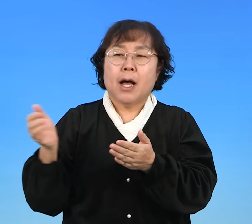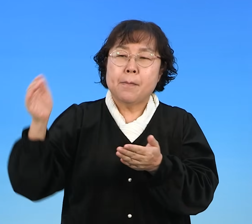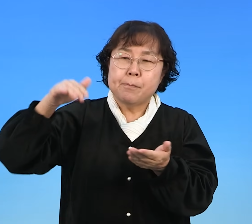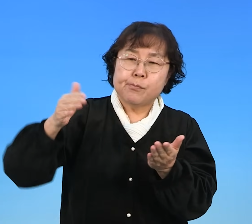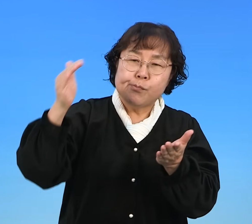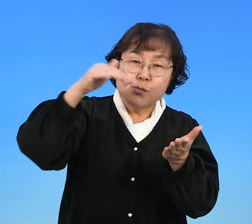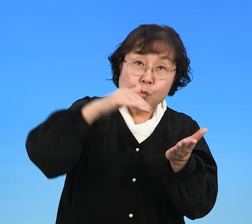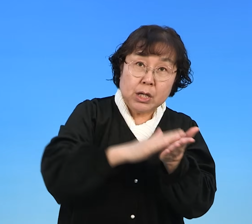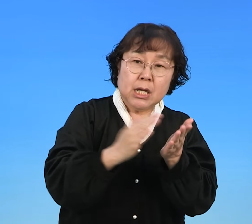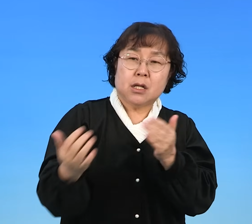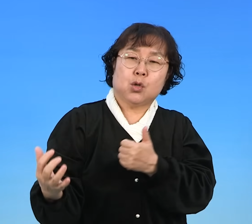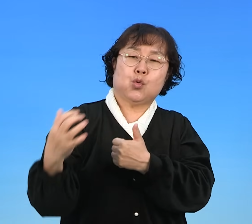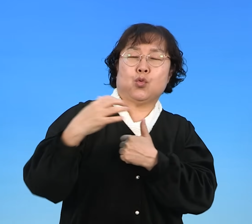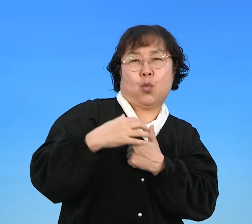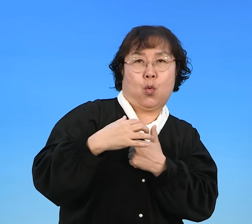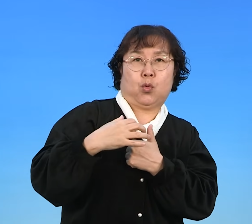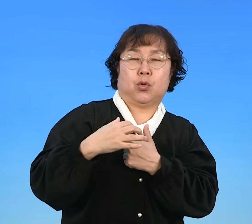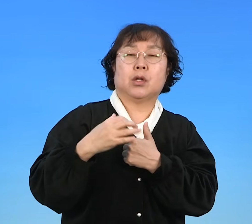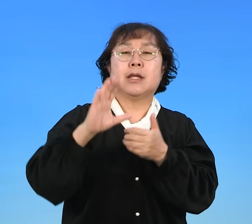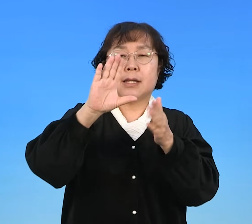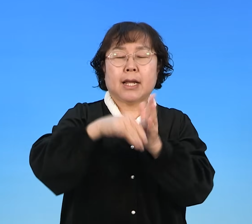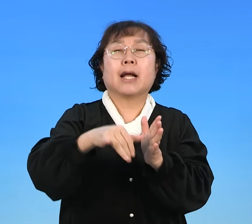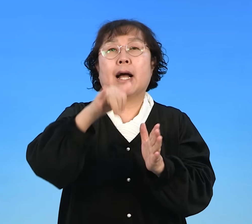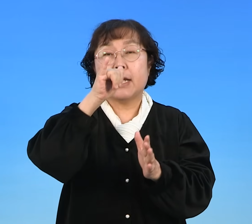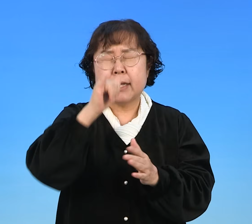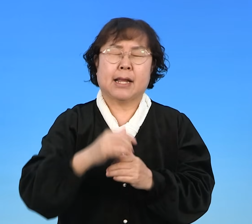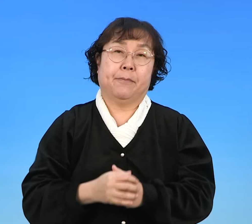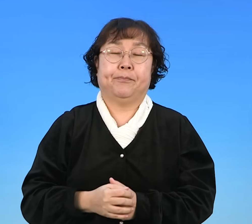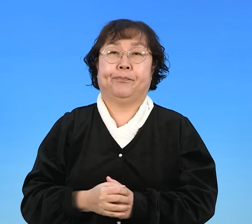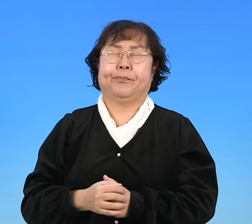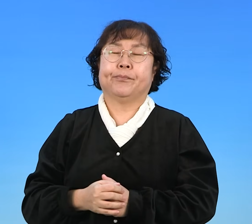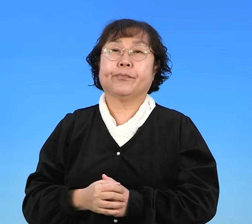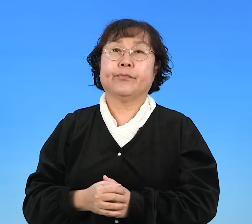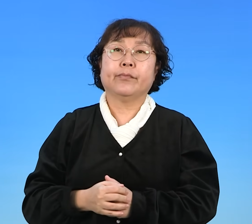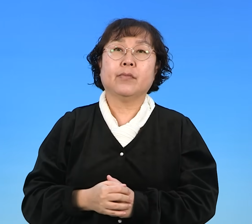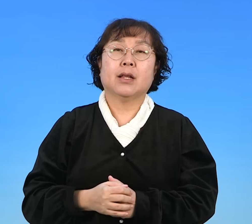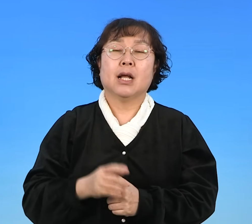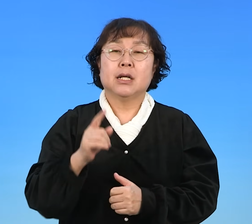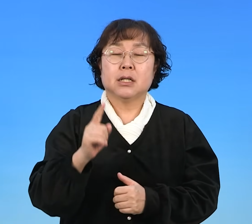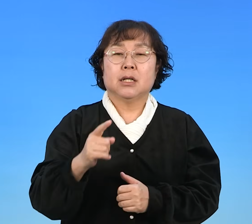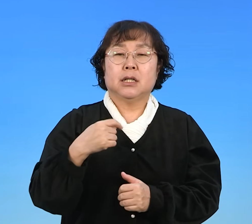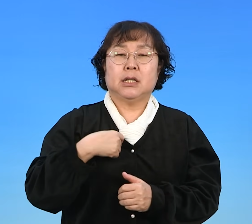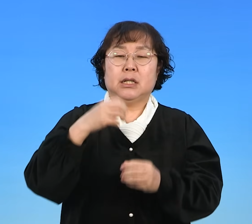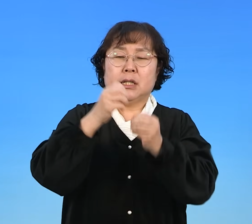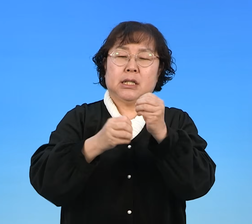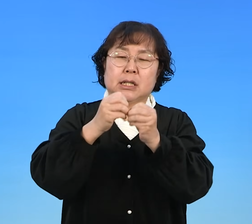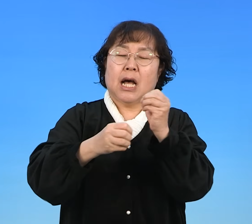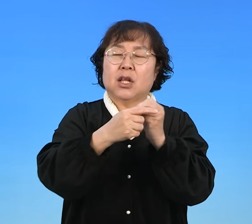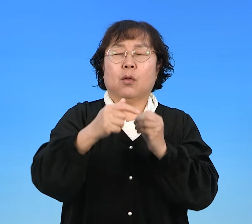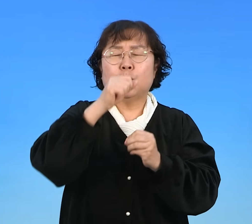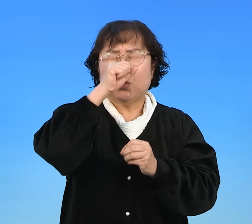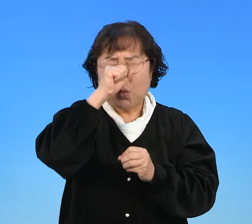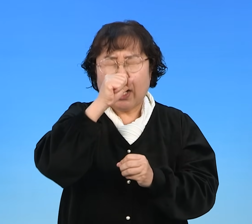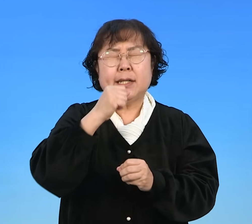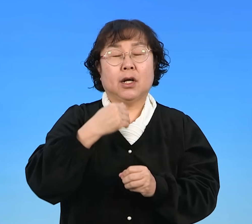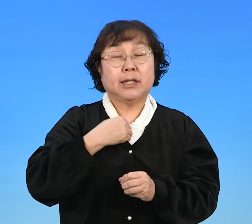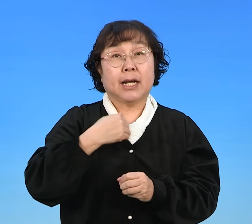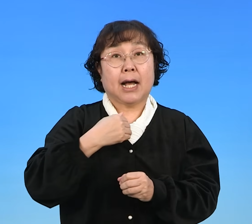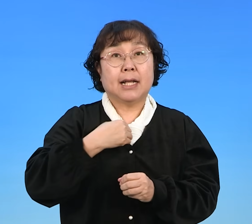좋아서 이제 읽고 묵상하고 그러다가 이제 검색을 해보니까요, 이 시가